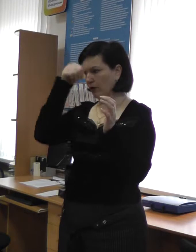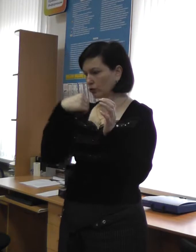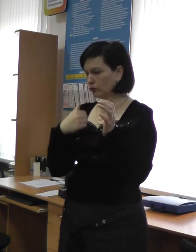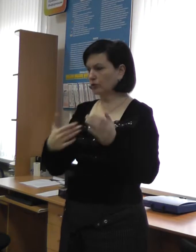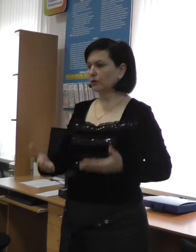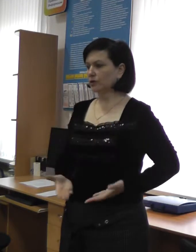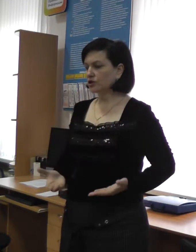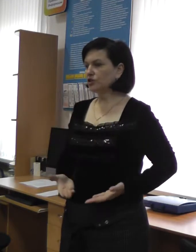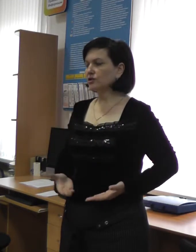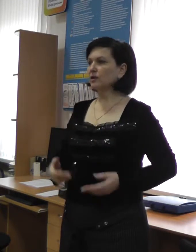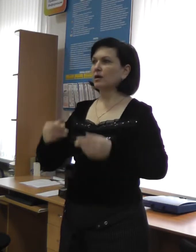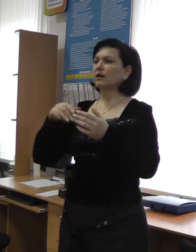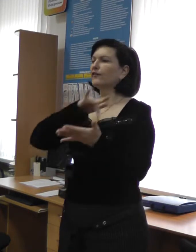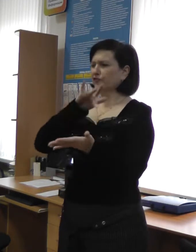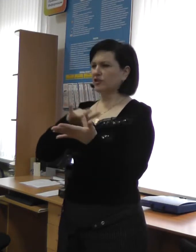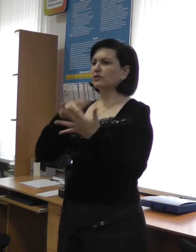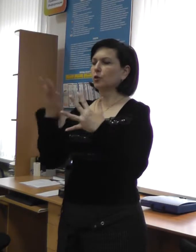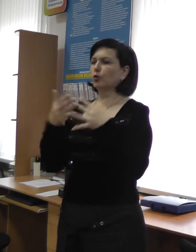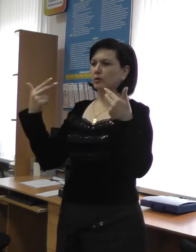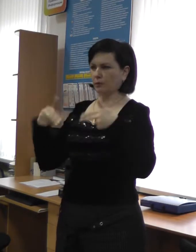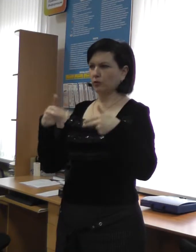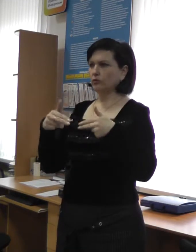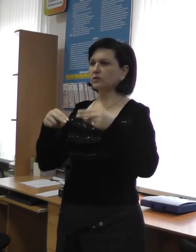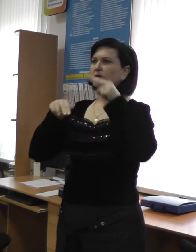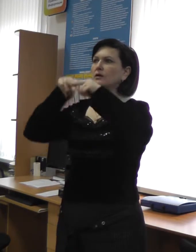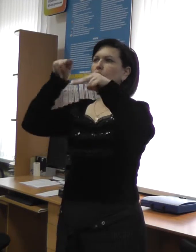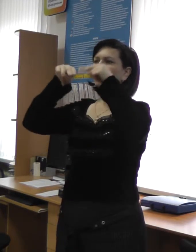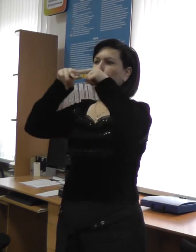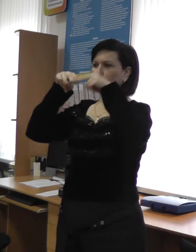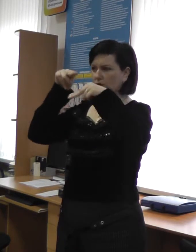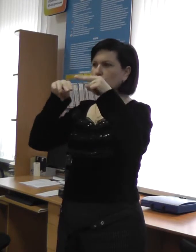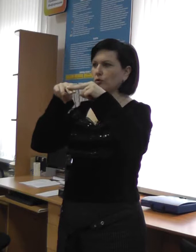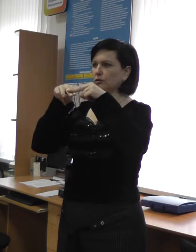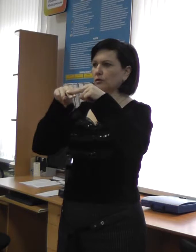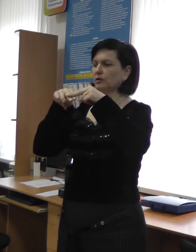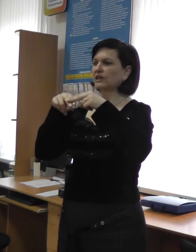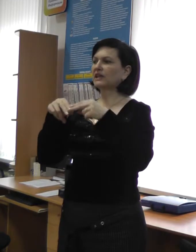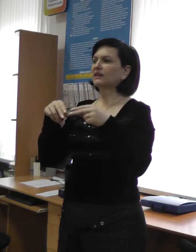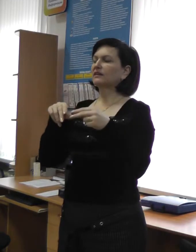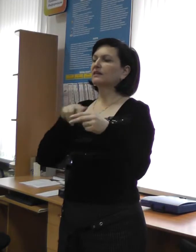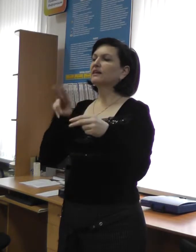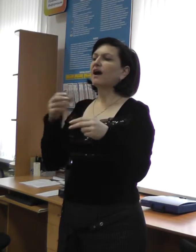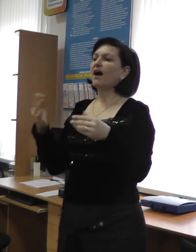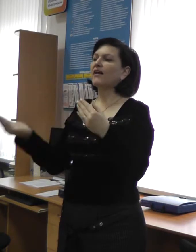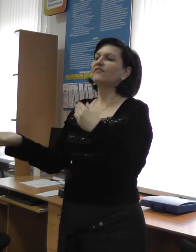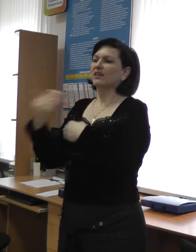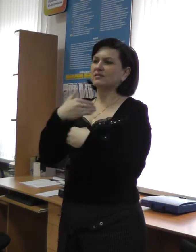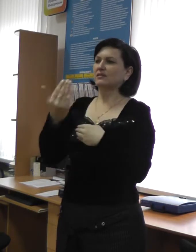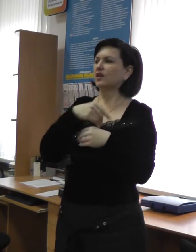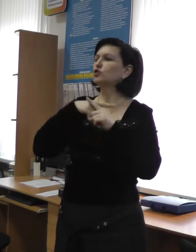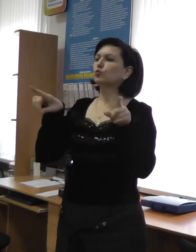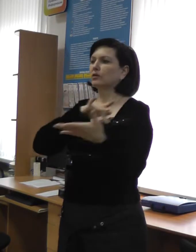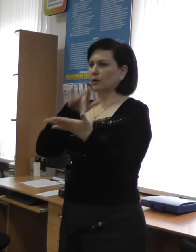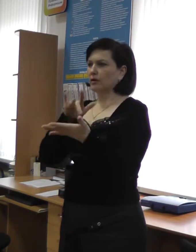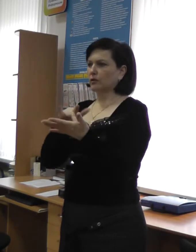жителю Найтаки возвести в центре города два дома для приезжих, фактически частную гостиницу. Здесь же были устроены и